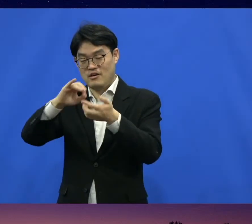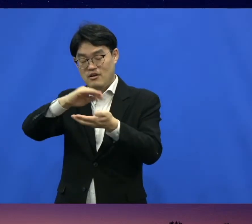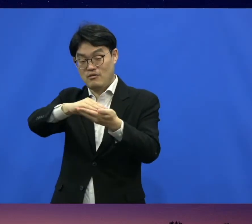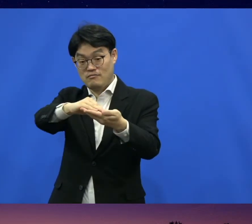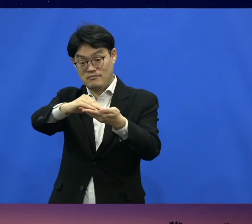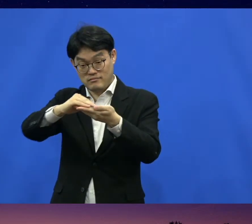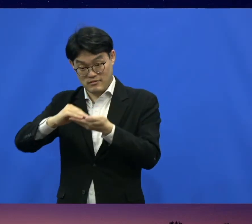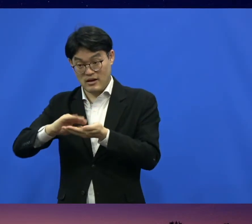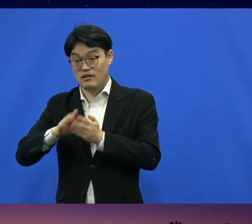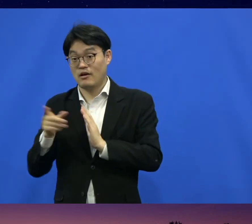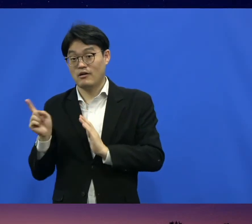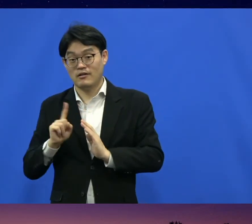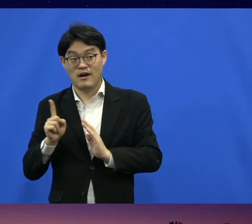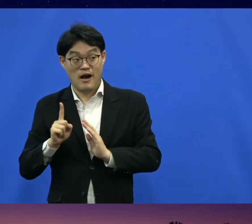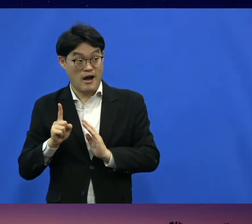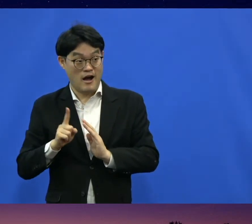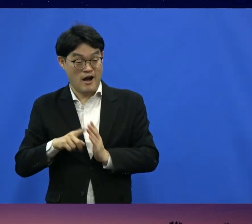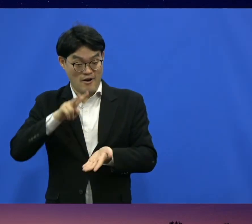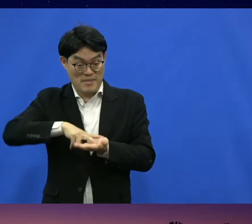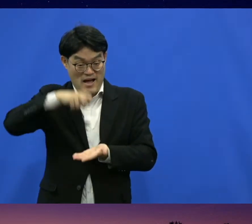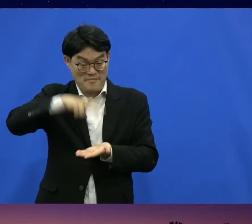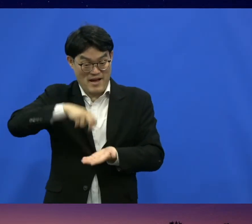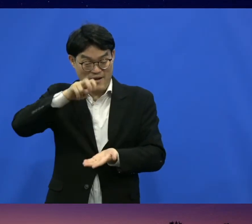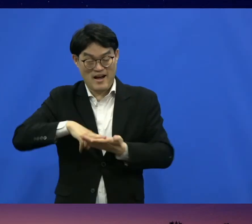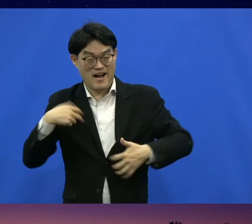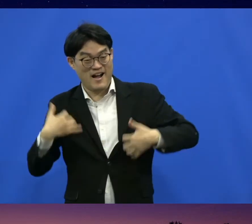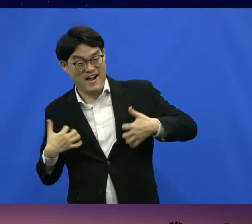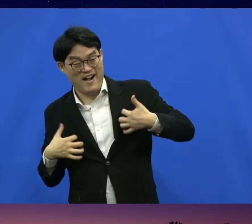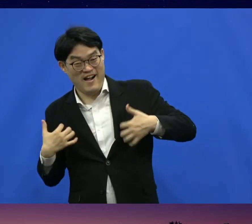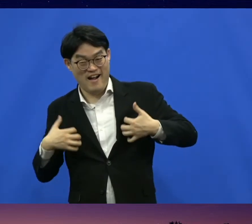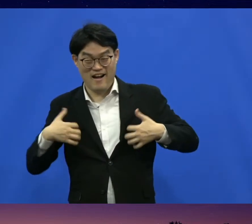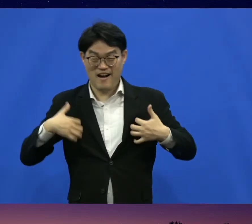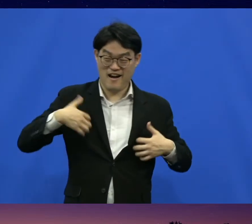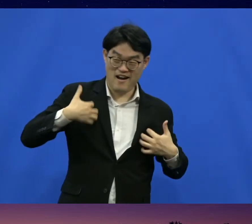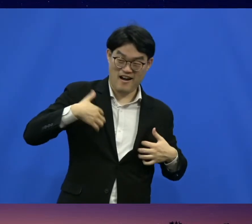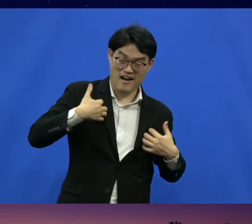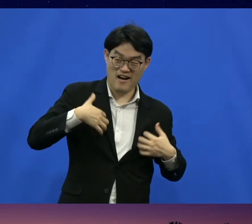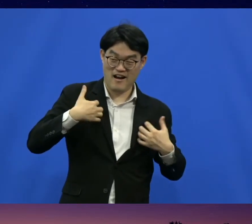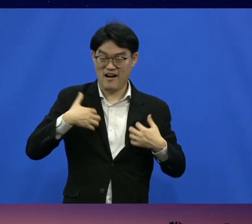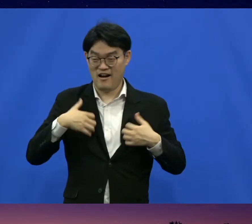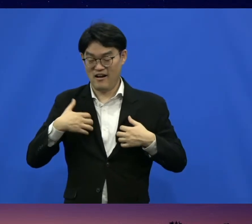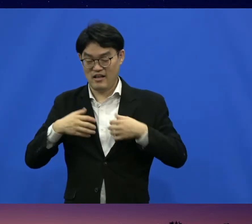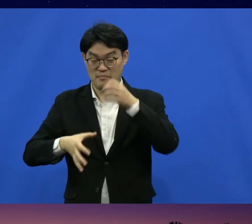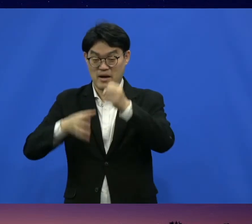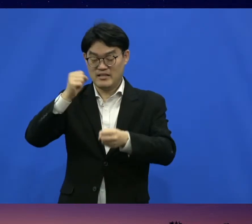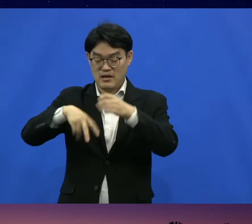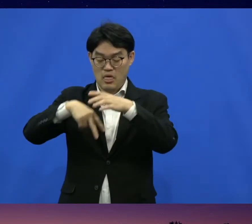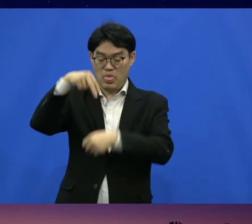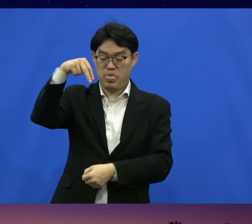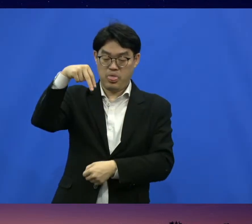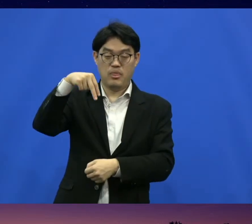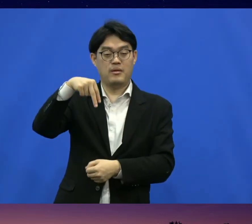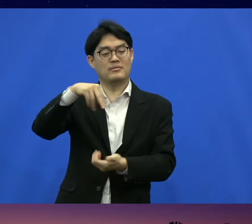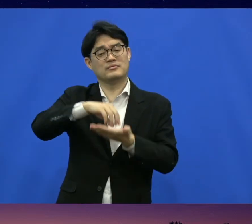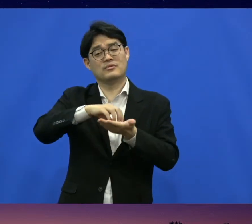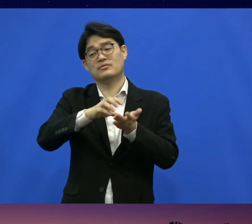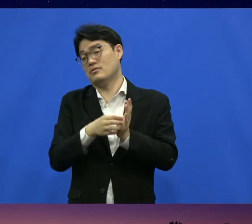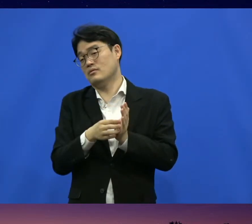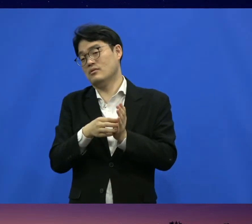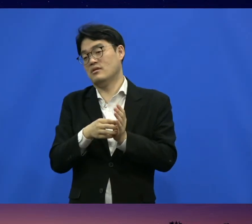왕이 채통이 없이 바지가 내려올 정도로 얼마나 격렬하게 흔들었으면